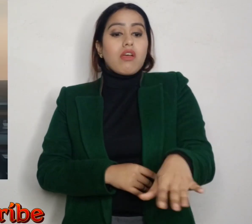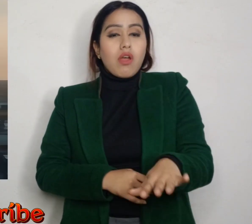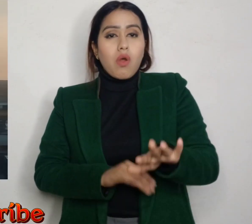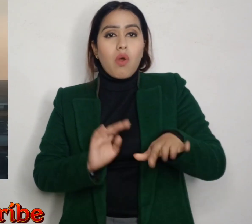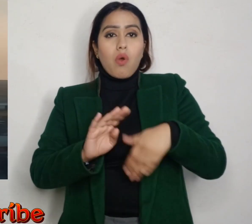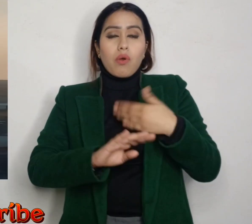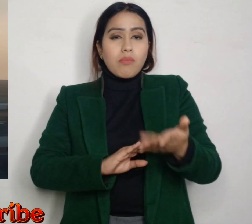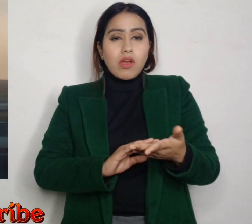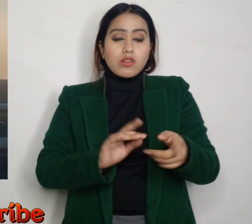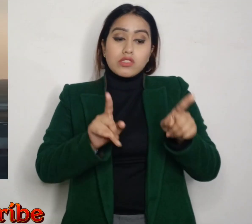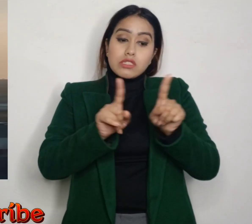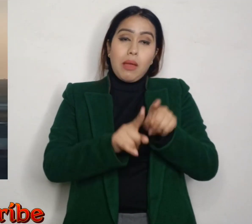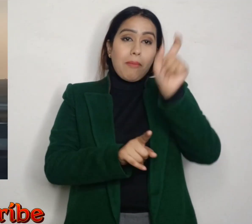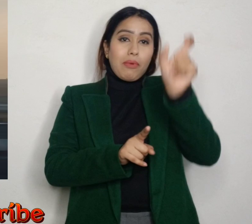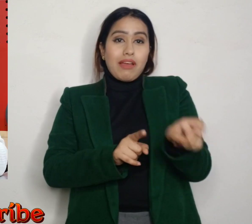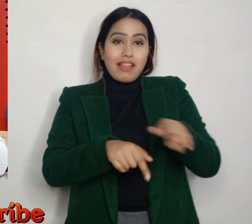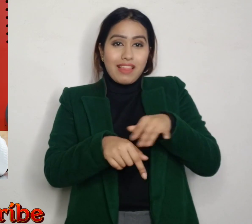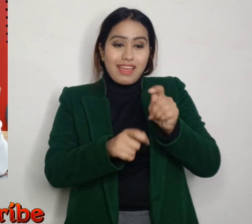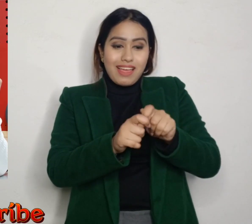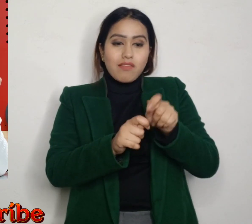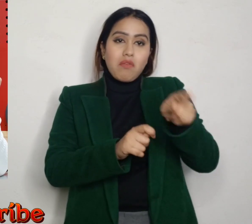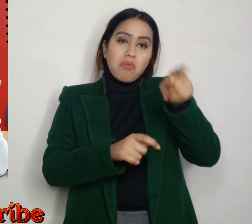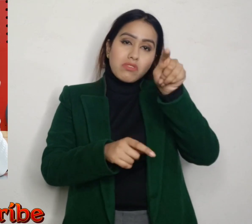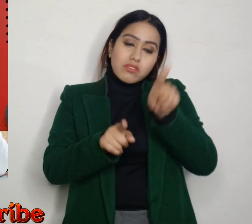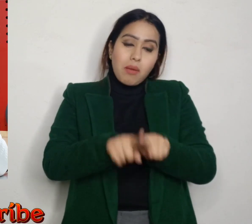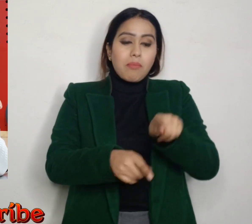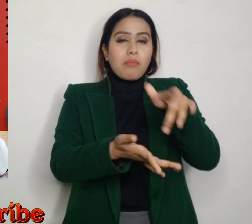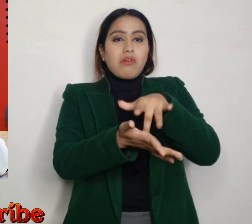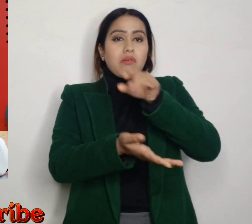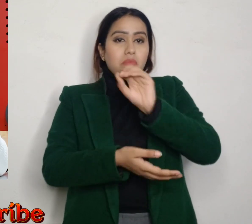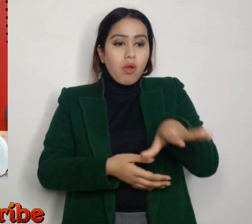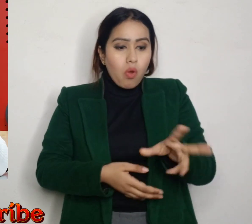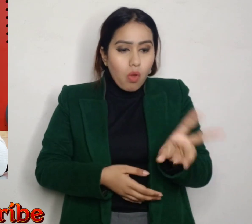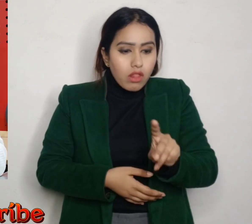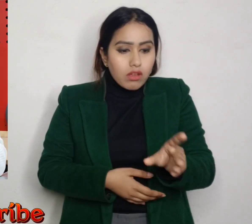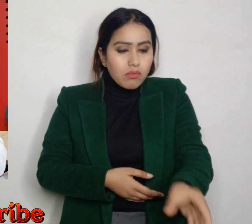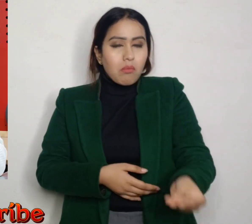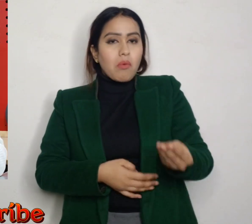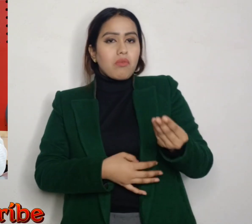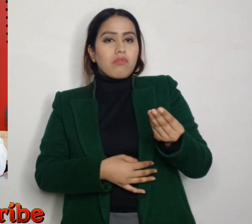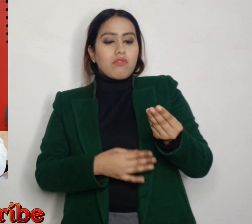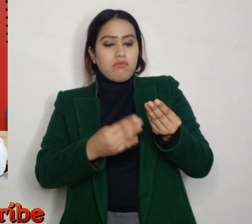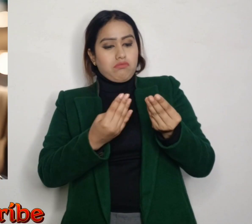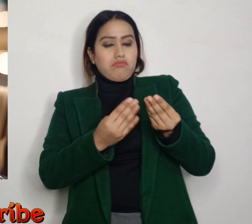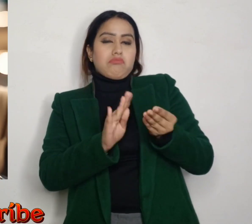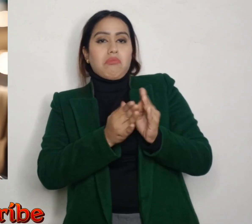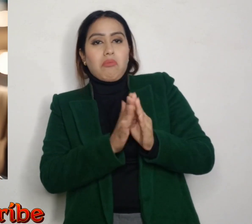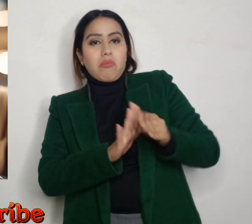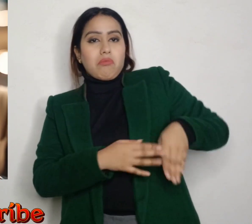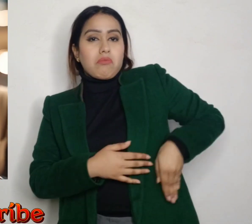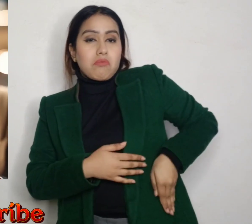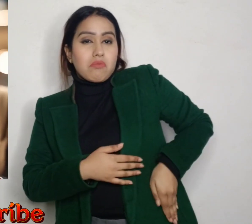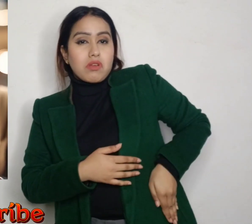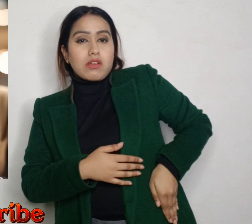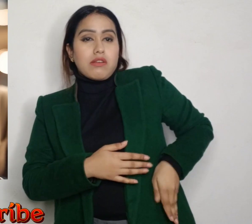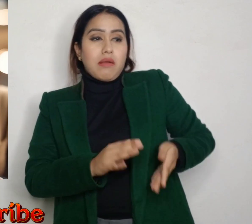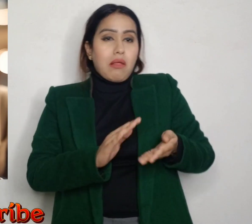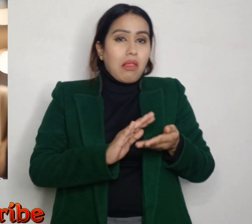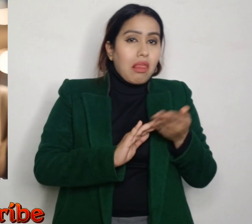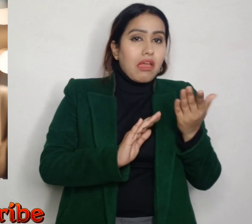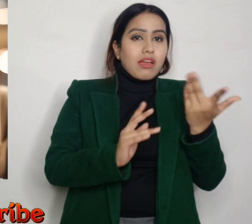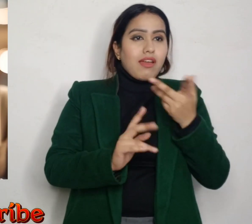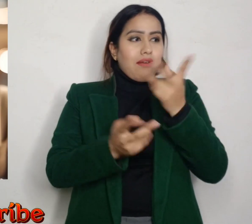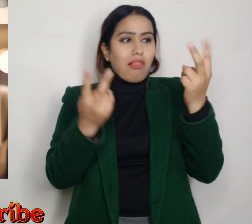से इसने अब की बार 100 रुपए का नोट गिराया। 100 रुपए का नोट जाकर के ठीक वहीं गिरा जहां मजदूर काम कर रहा था। मजदूर ने उस नोट को उठाया,